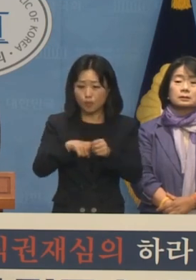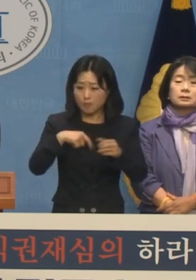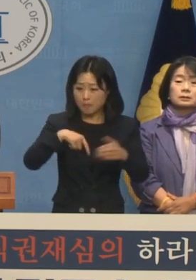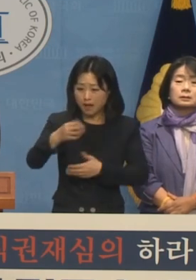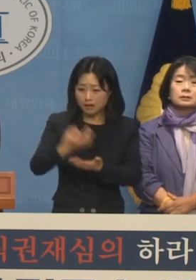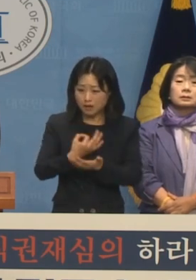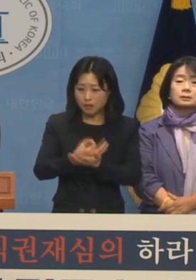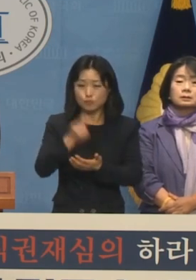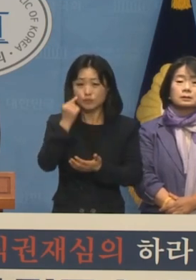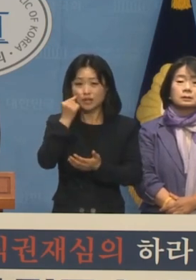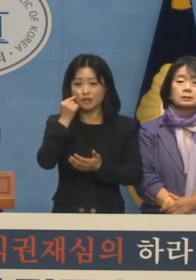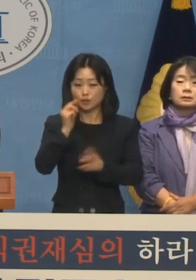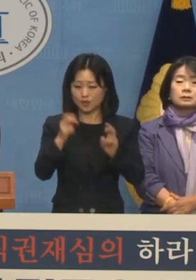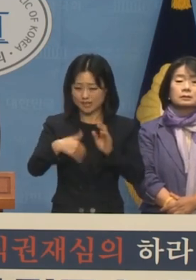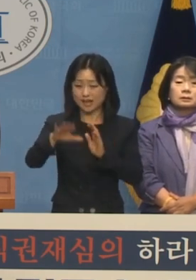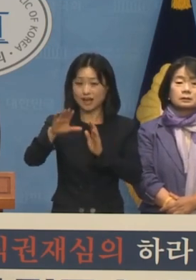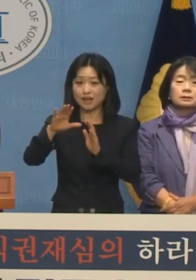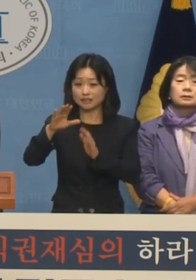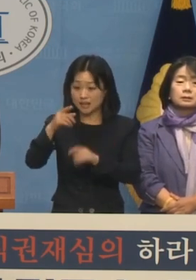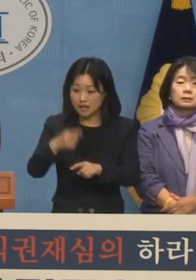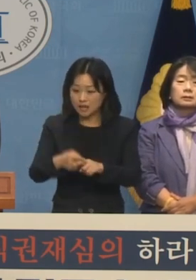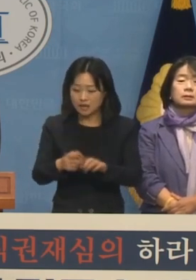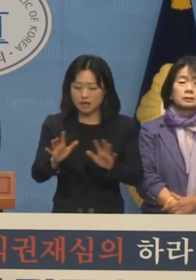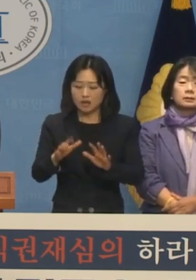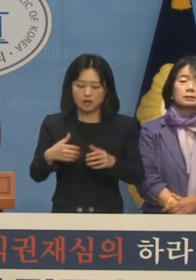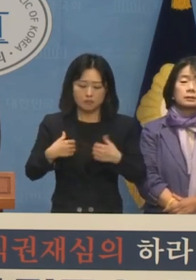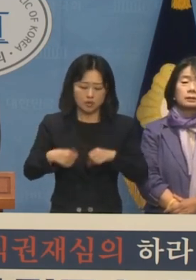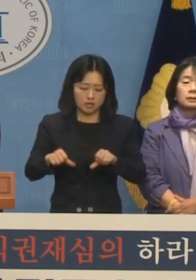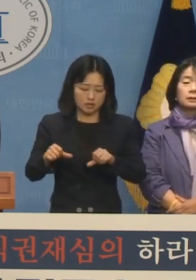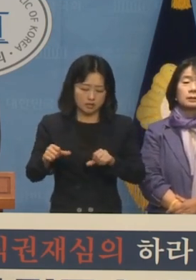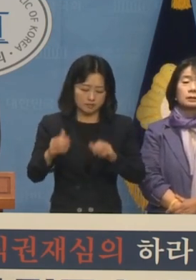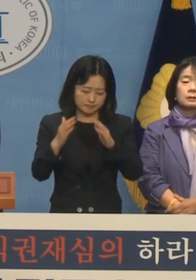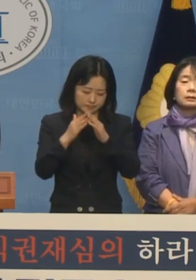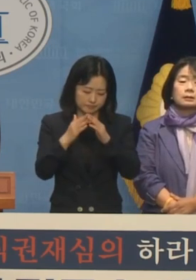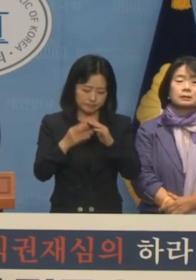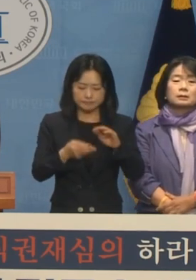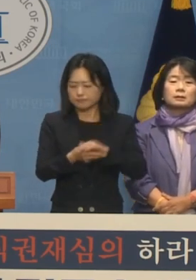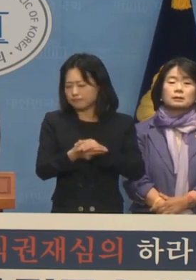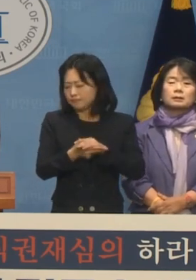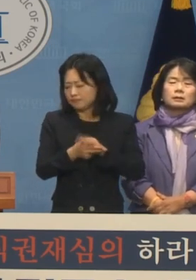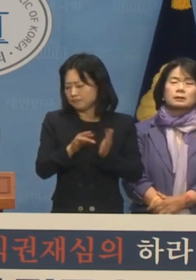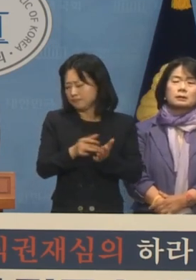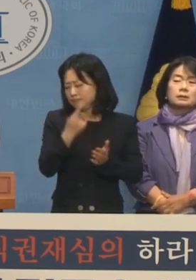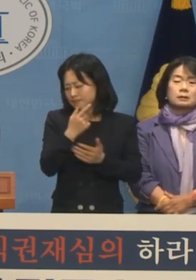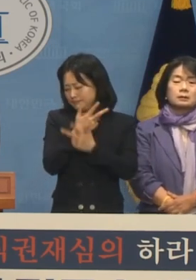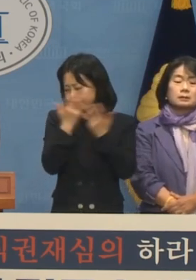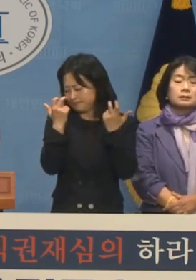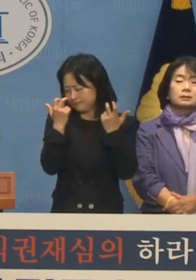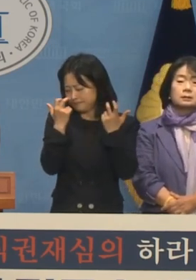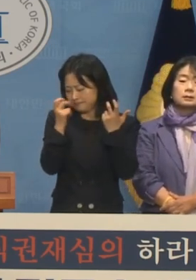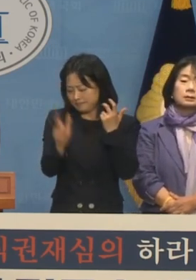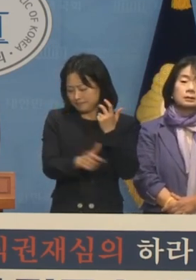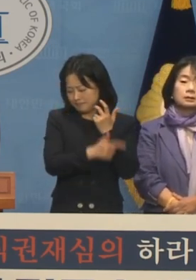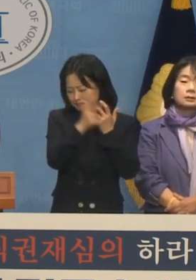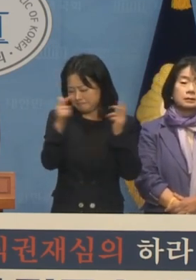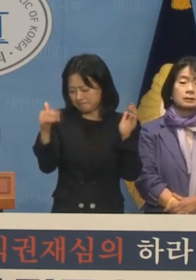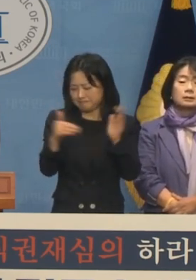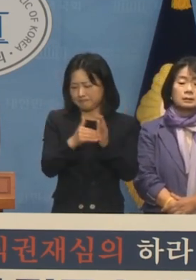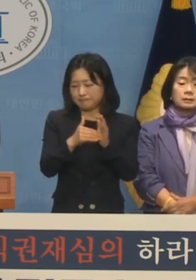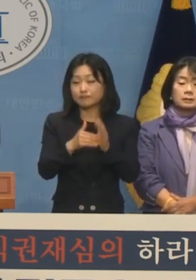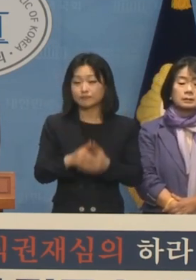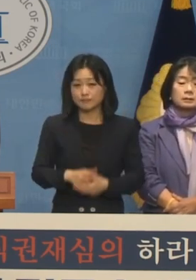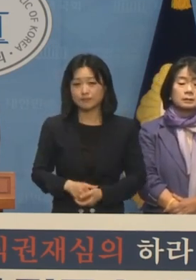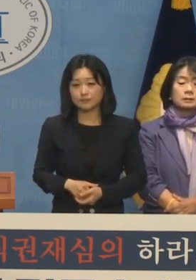거의 출근하면 출근지 있다가 안방에 가서 그냥 있다가 약 먹고 자면 그 하루 생활이 그런